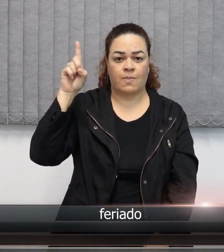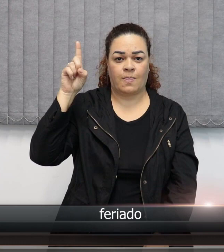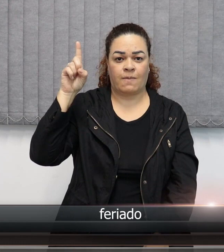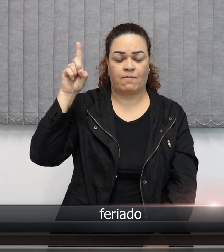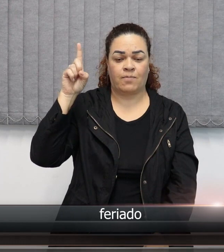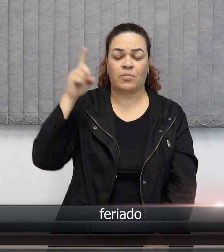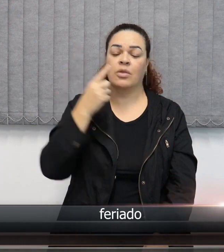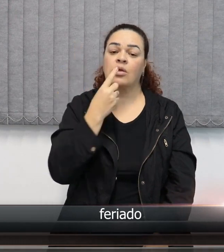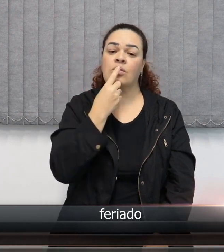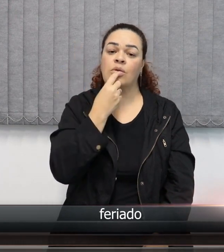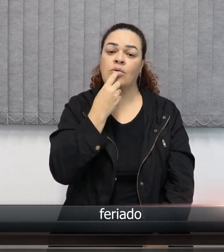feriado,